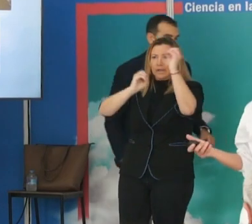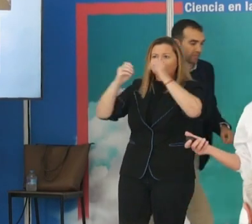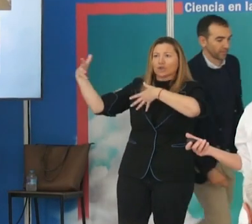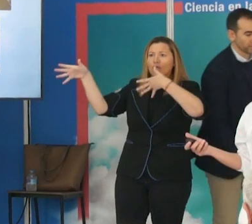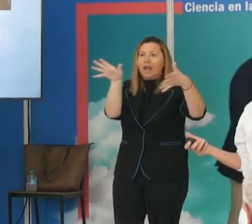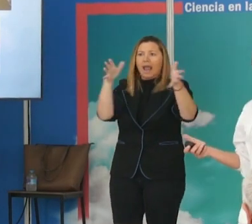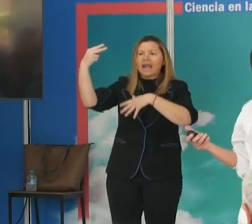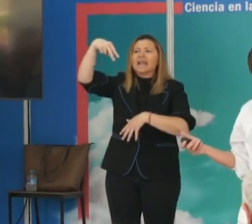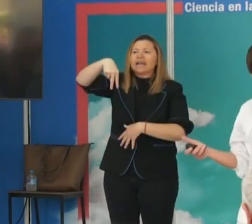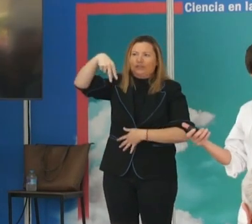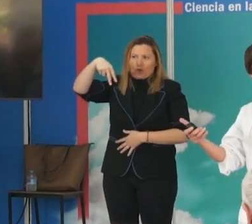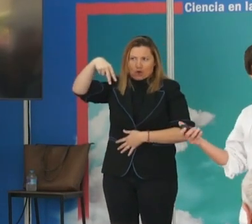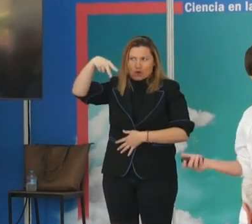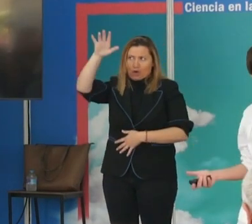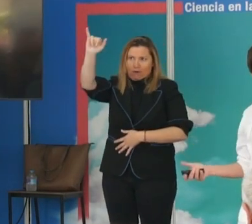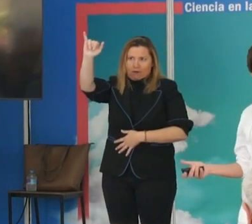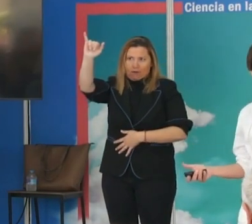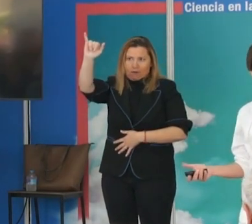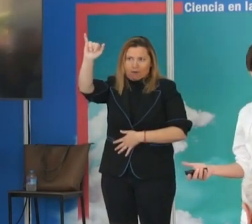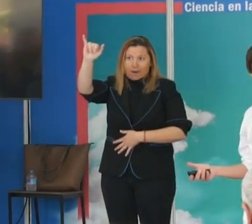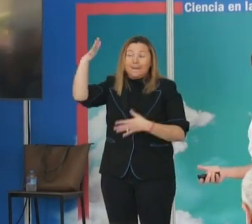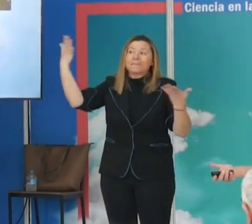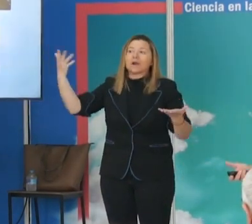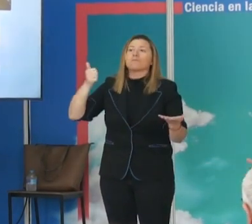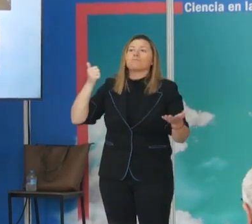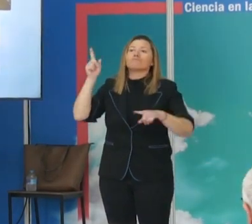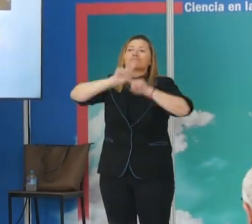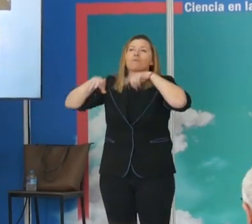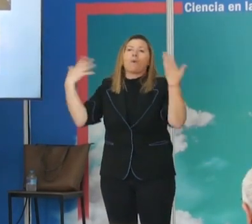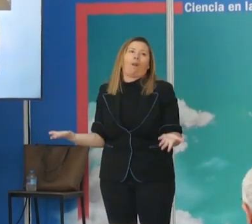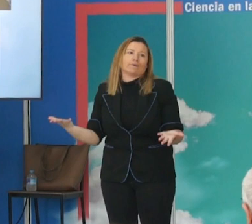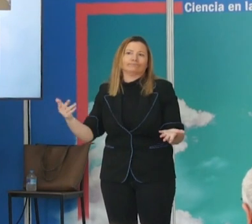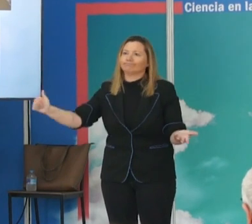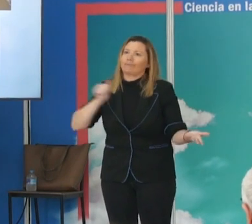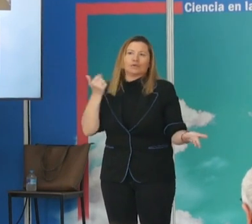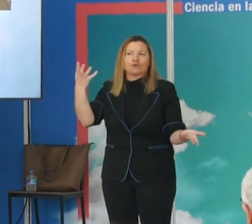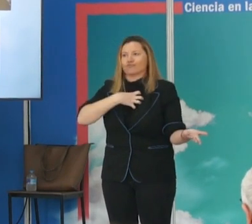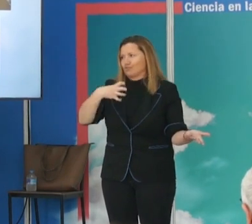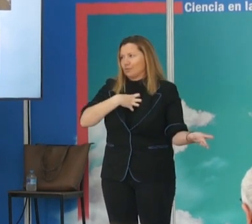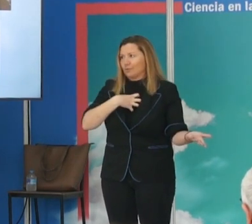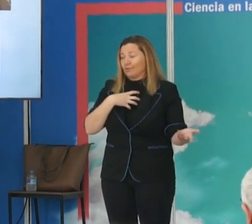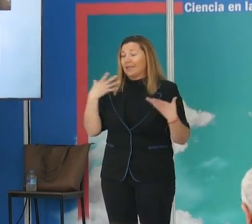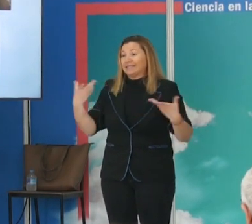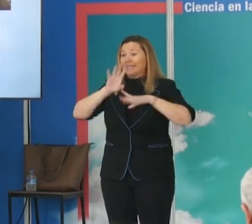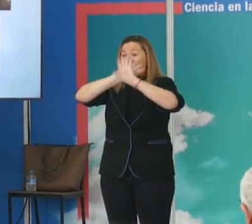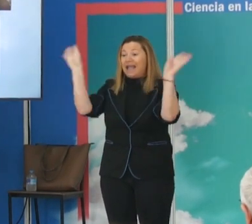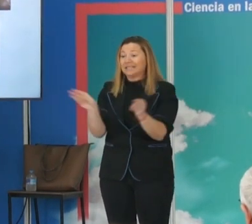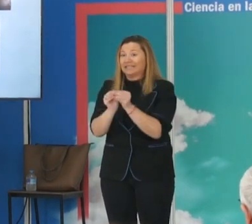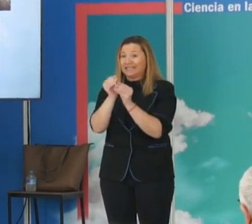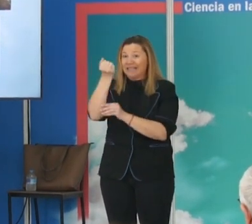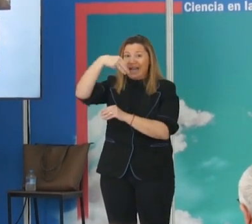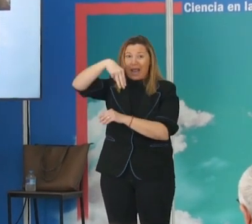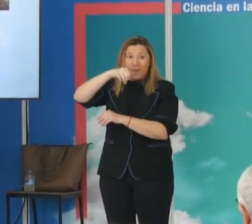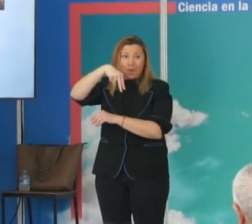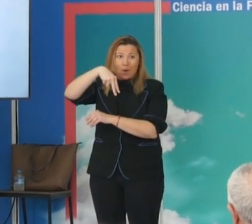es nitrógeno. El problema es que no lo podemos aprovechar. Entonces, la síntesis del amoníaco fue uno de los éxitos más